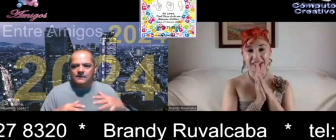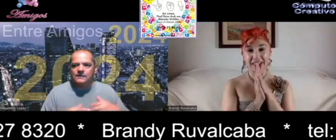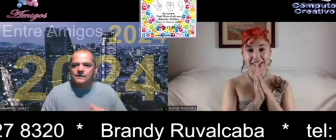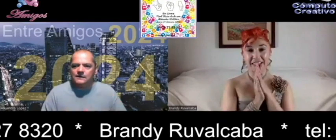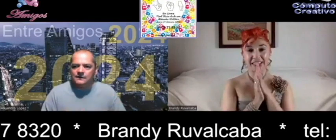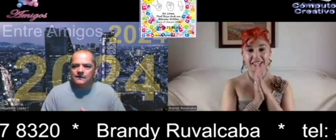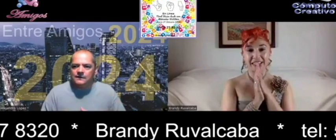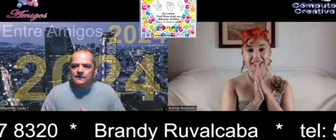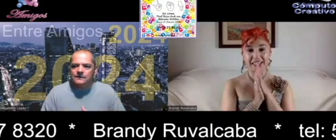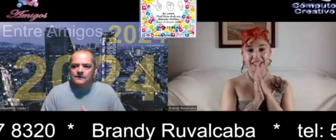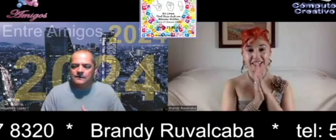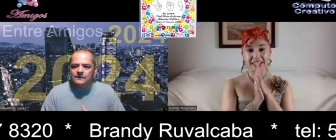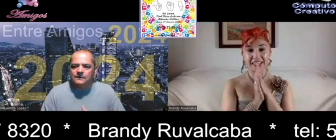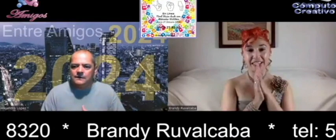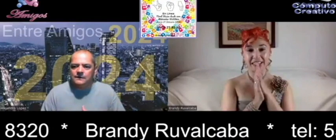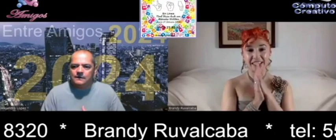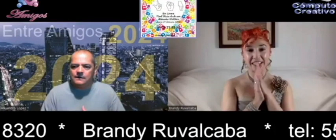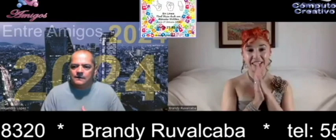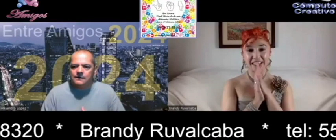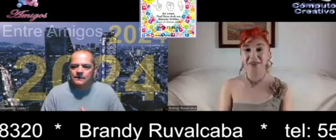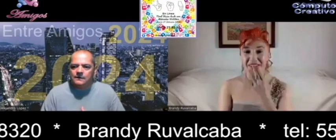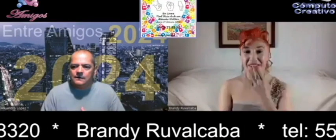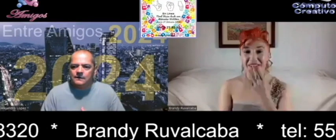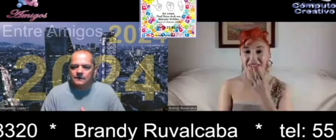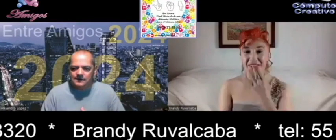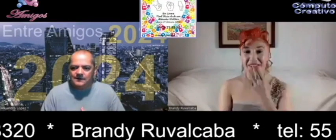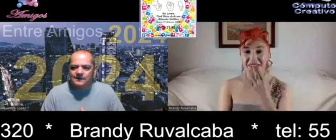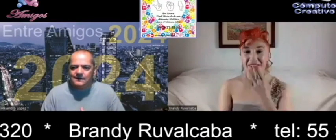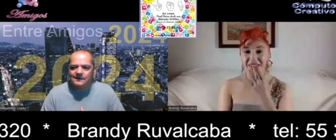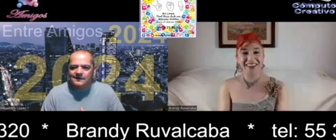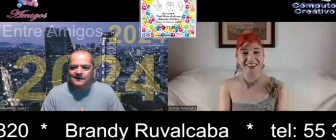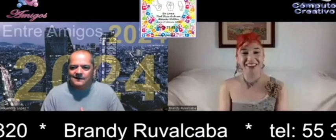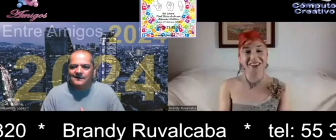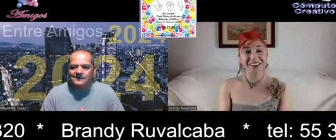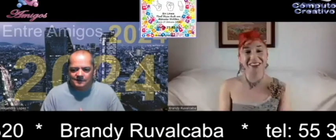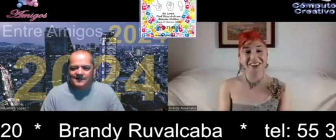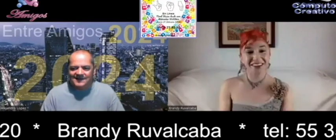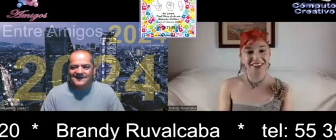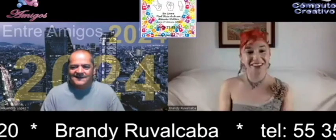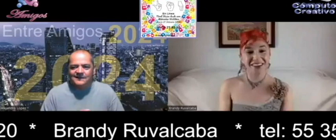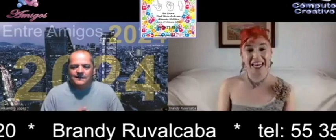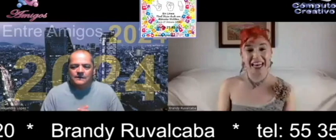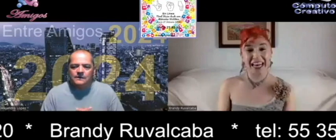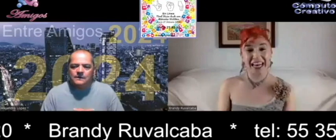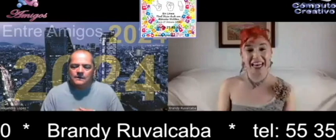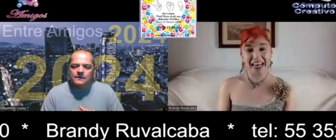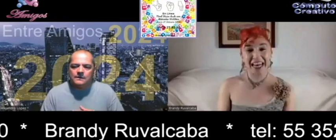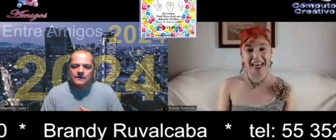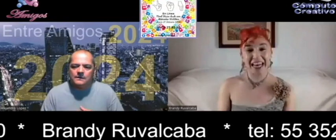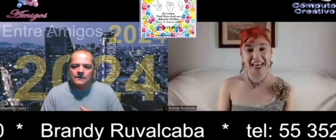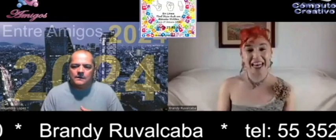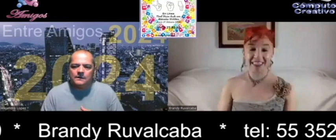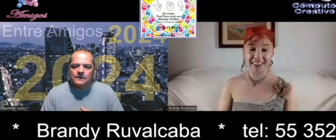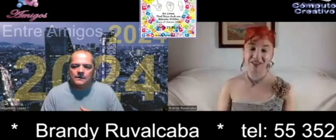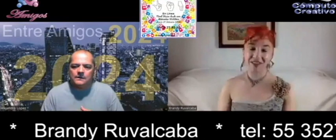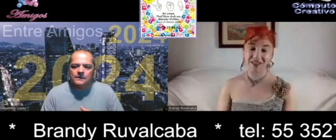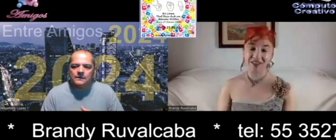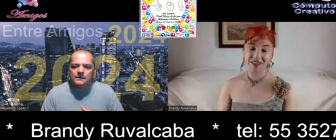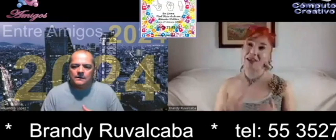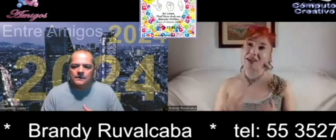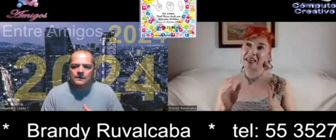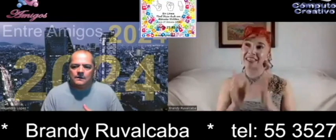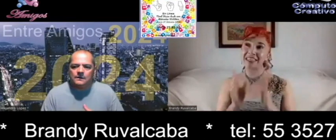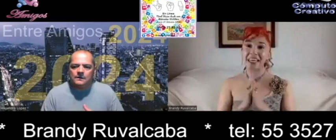Ahora lo que dices de la, ay, perdóname, sí, te corto un poquito, sí, perdóname, justo la parte